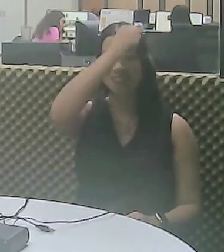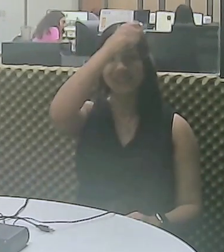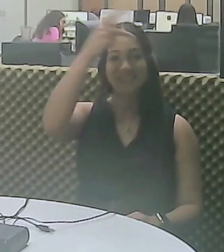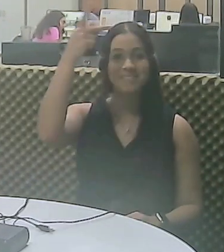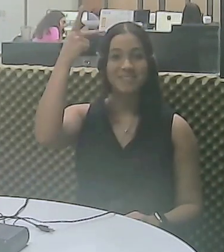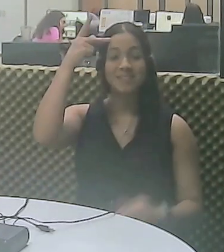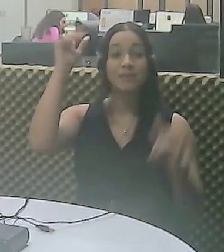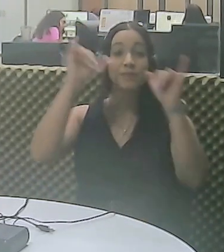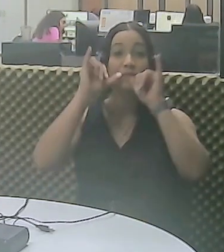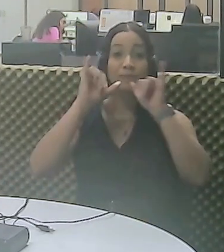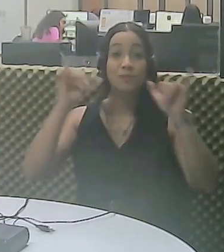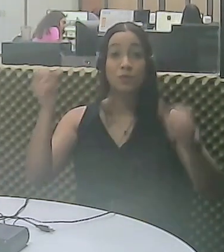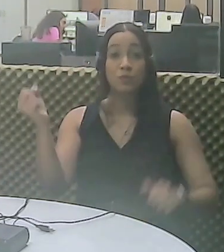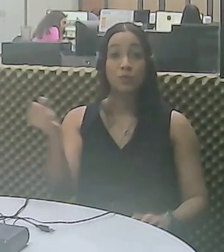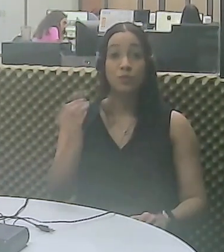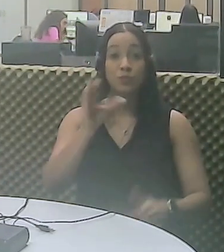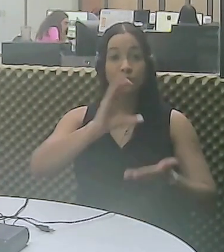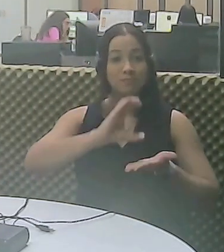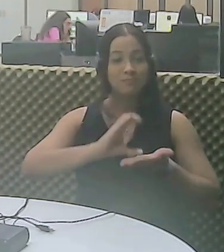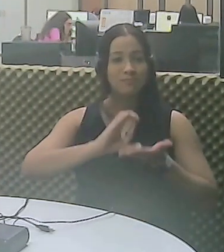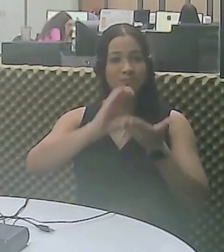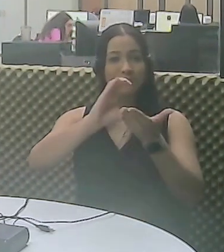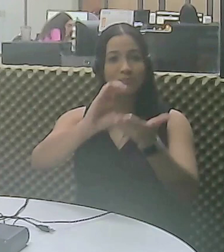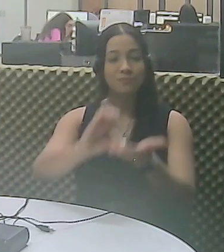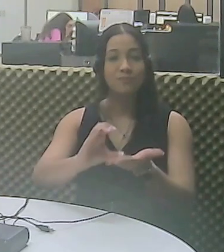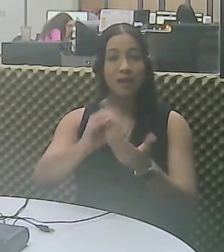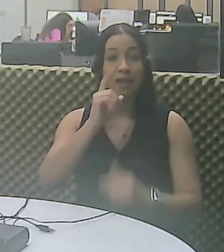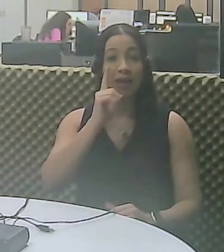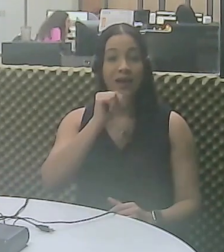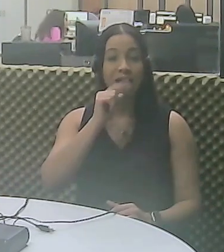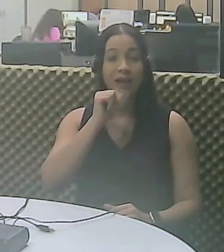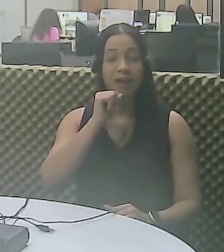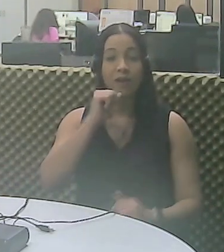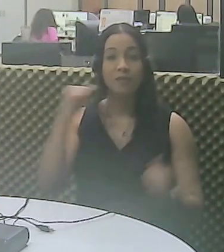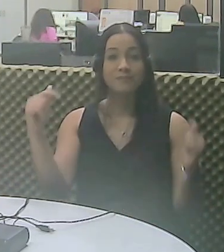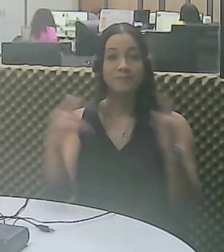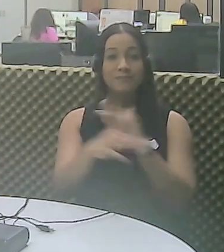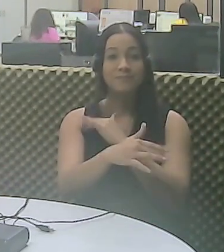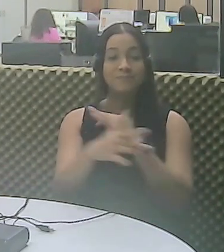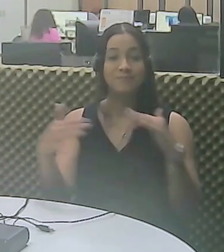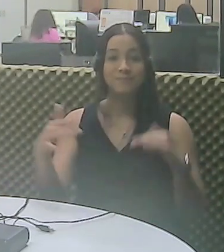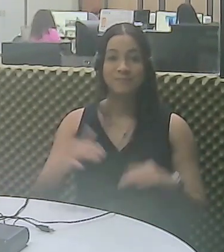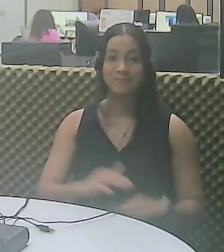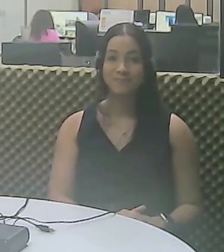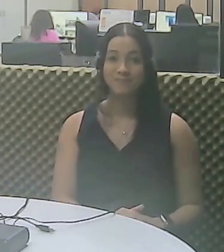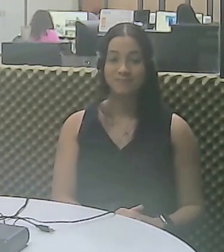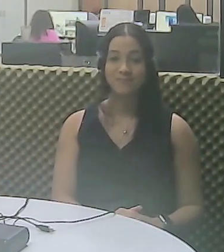Prefeitura anuncia novos investimentos em fornecimento de água e mobilidade urbana.